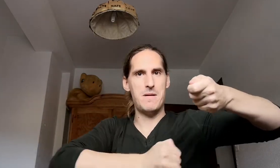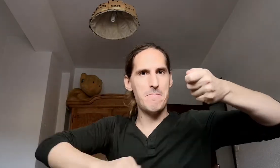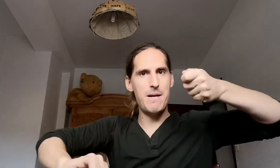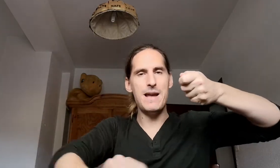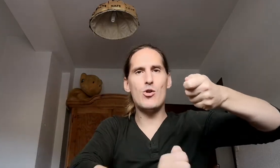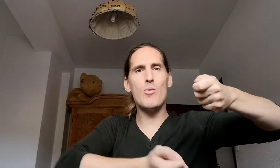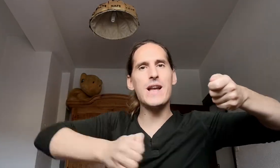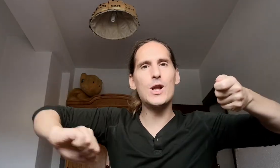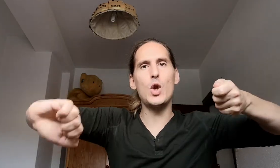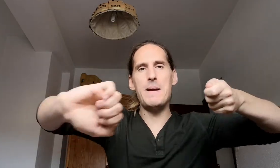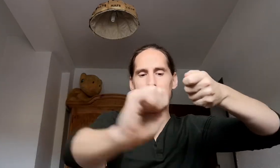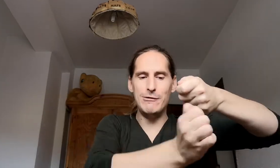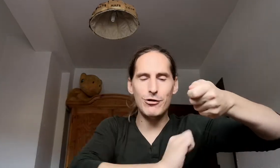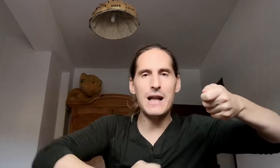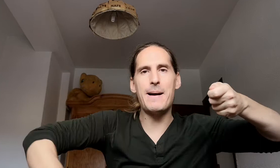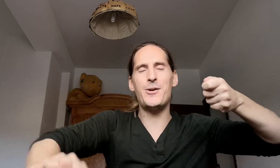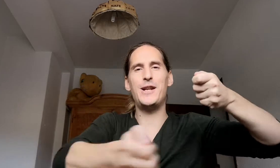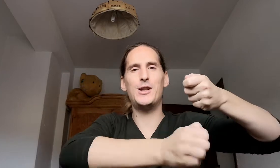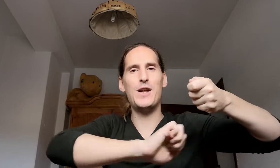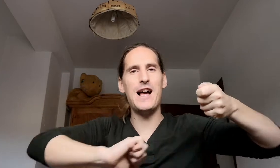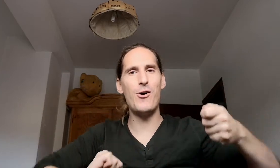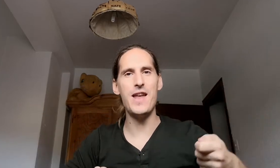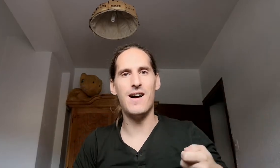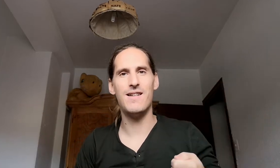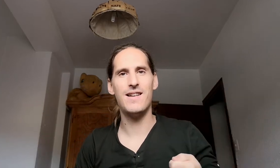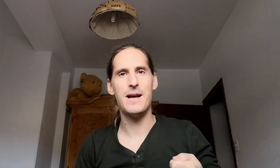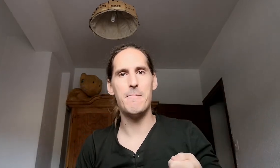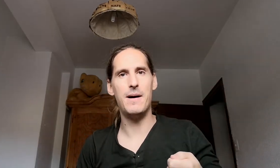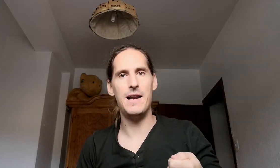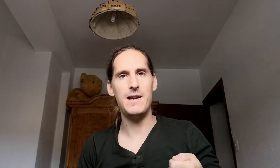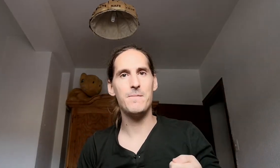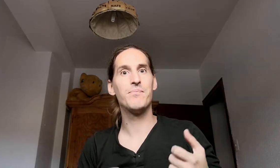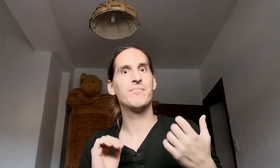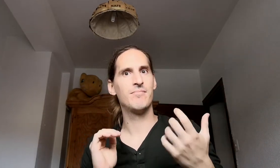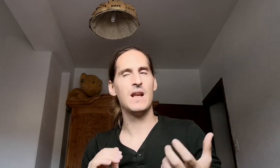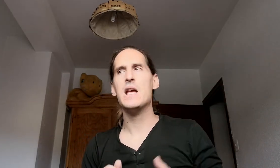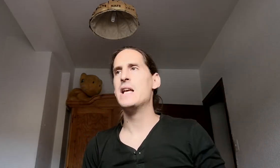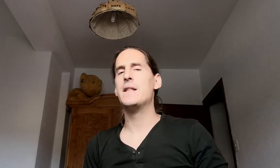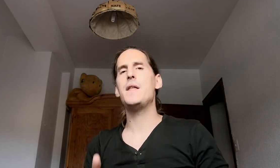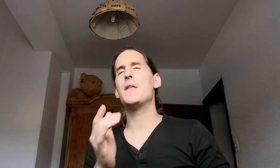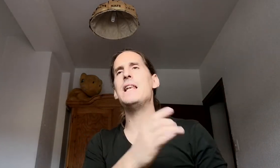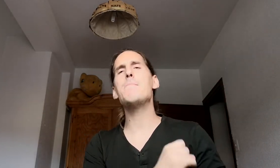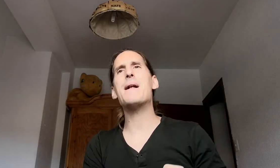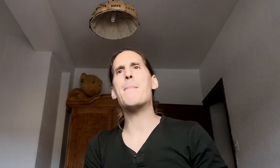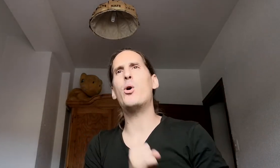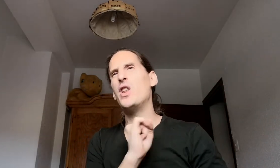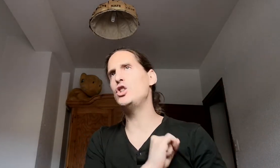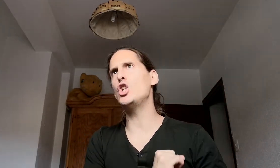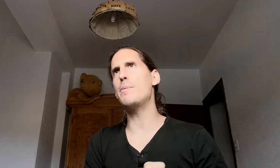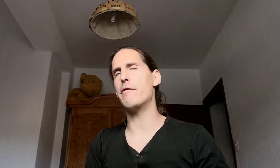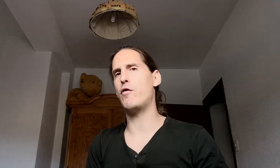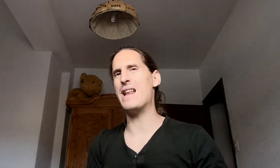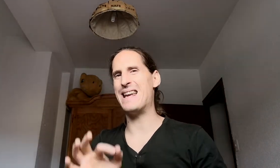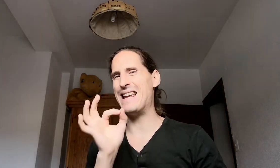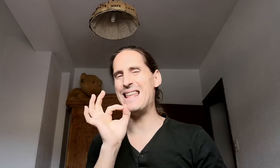¿Me veis como que estoy metiendo la mano dentro de la olla? ¿Vale? Dice, límpiala por dentro y por fuera, que